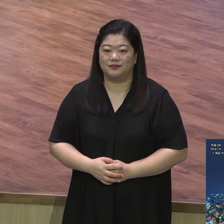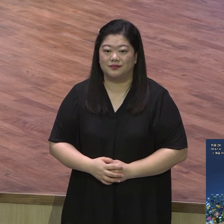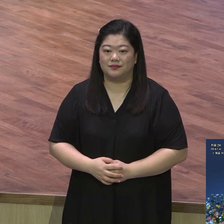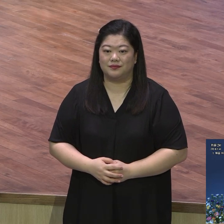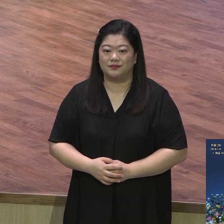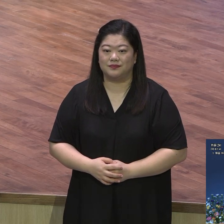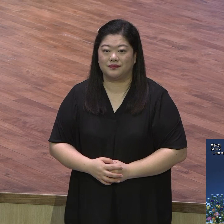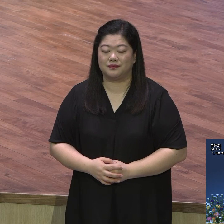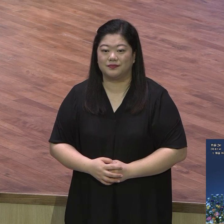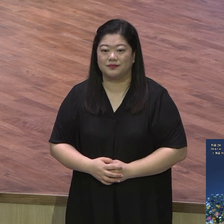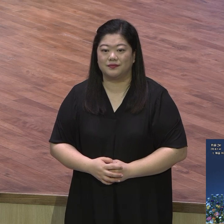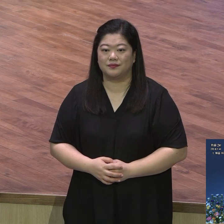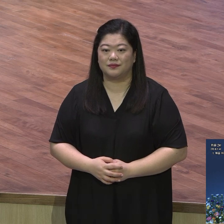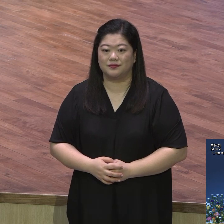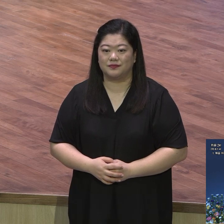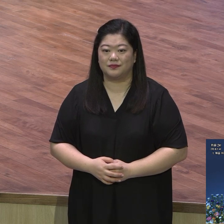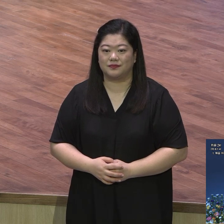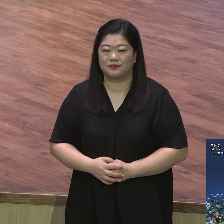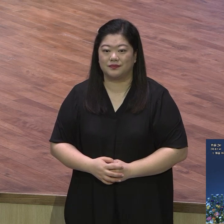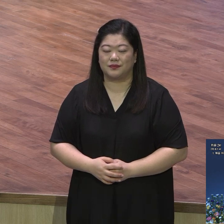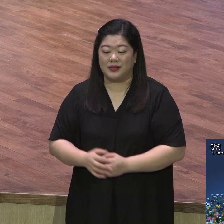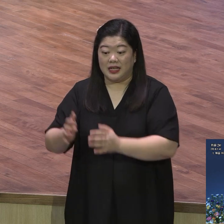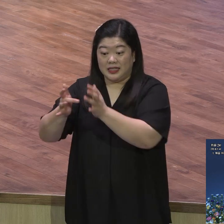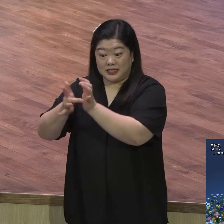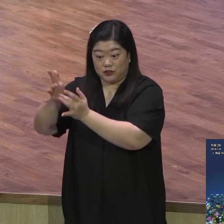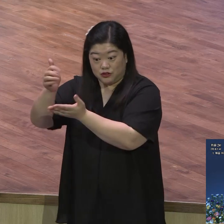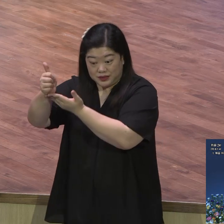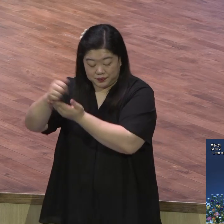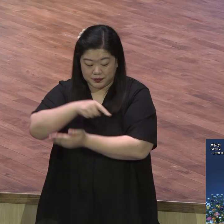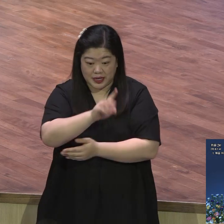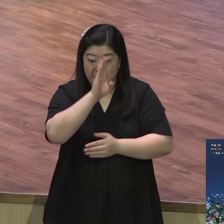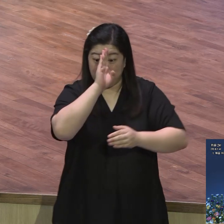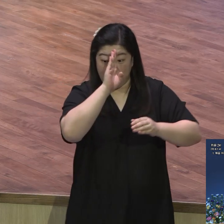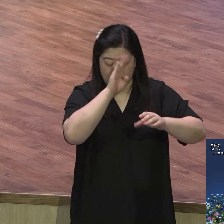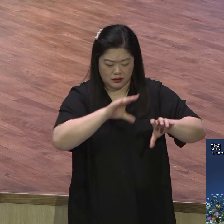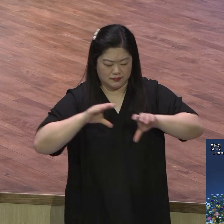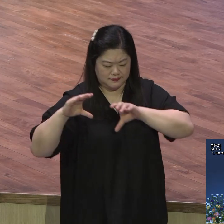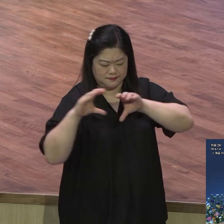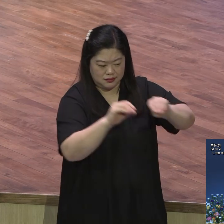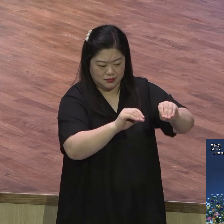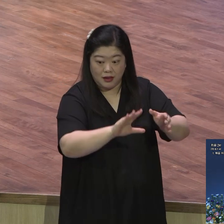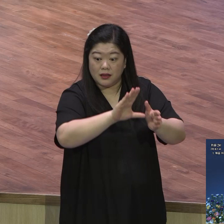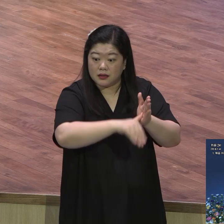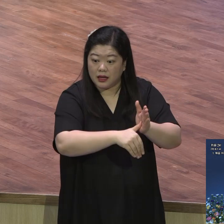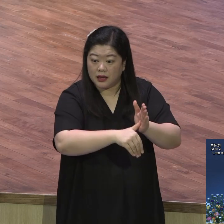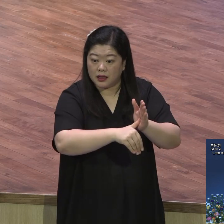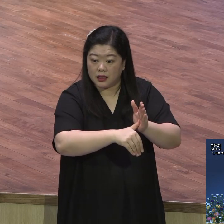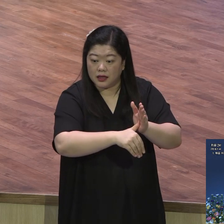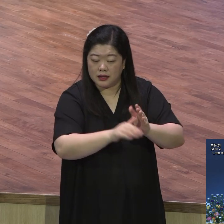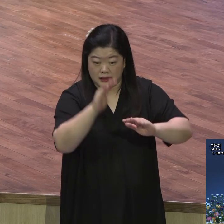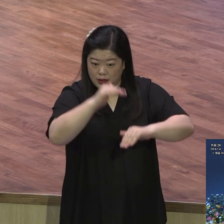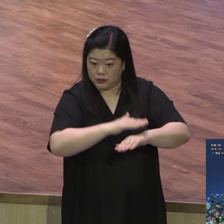특별히 이런 나병 환자 치유 과정 속에서 놓지지 마야 될 것이 뭐냐 이 나병 환자가 어떻게